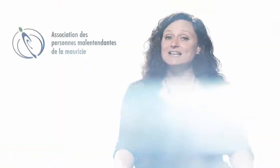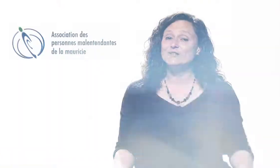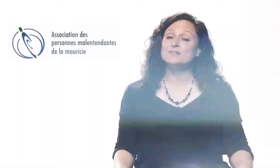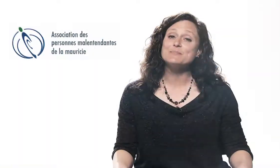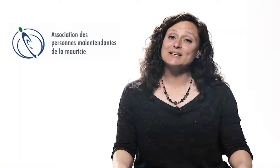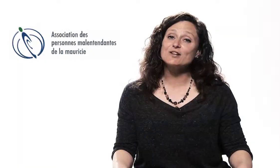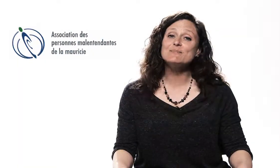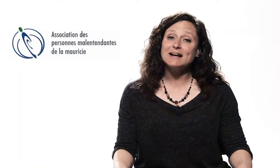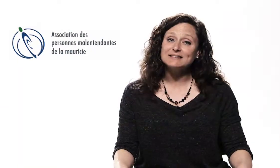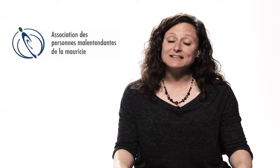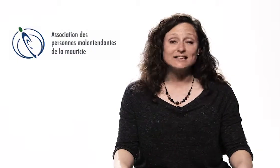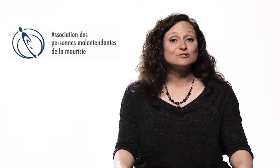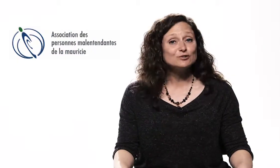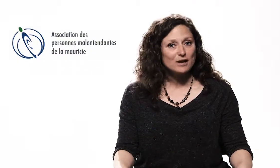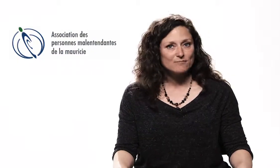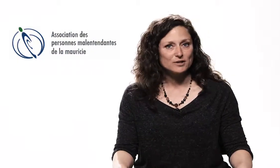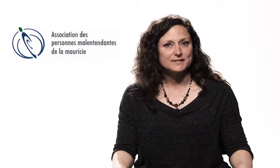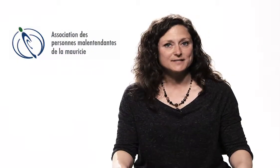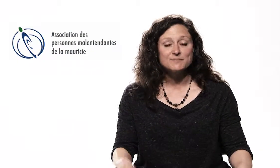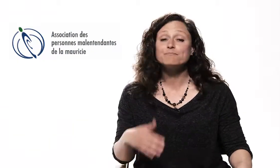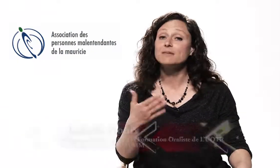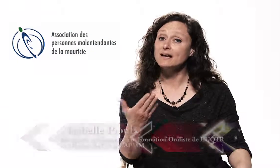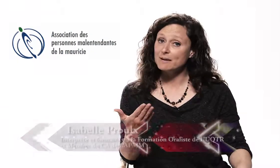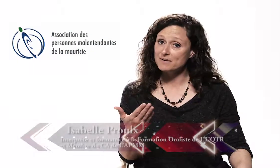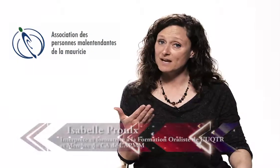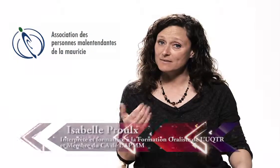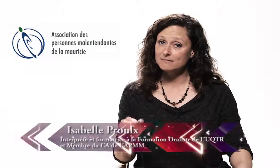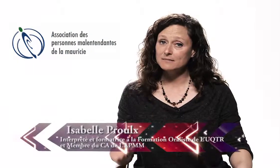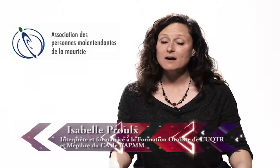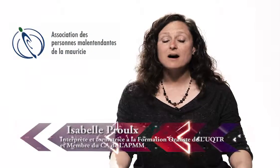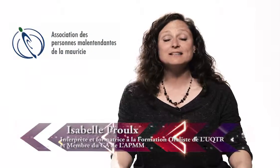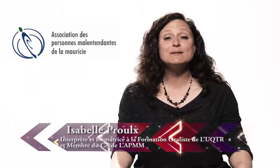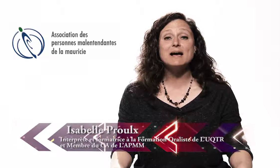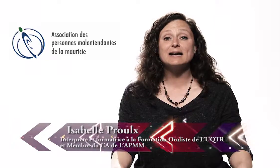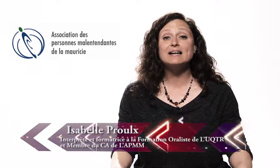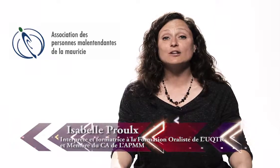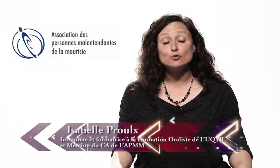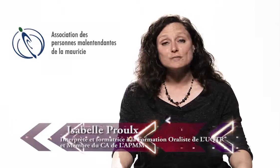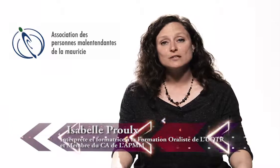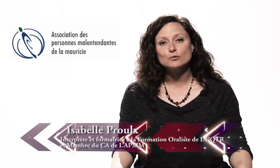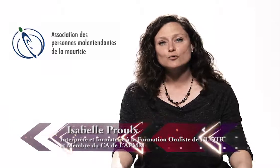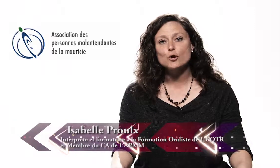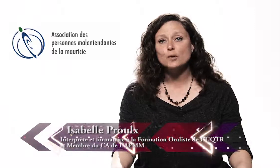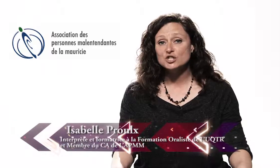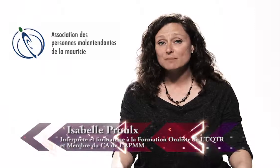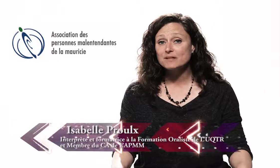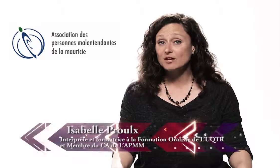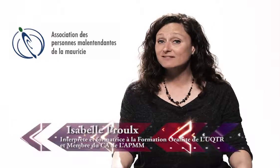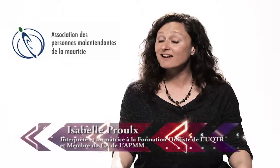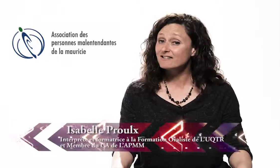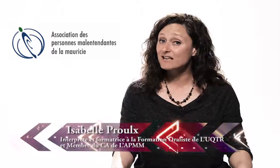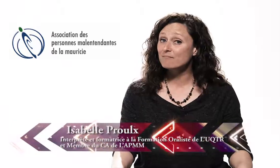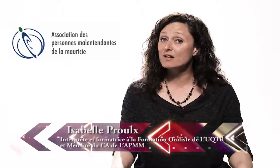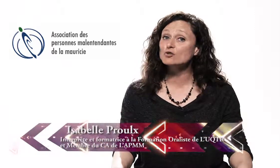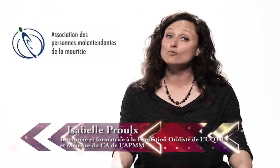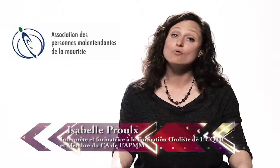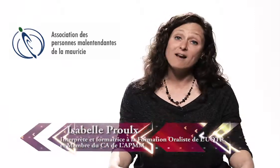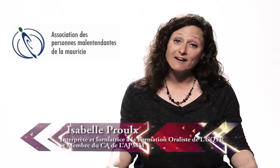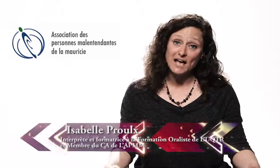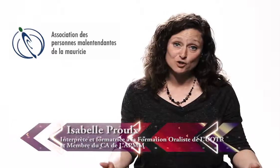L'Association des personnes malentendantes de la Mauricie, la PMM, a démarré en 2012 un projet pilote d'enseignement du langage